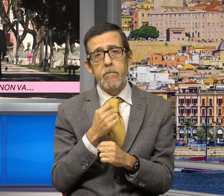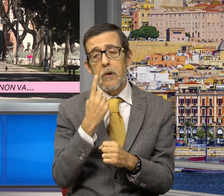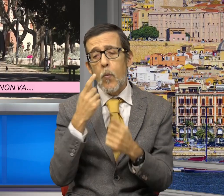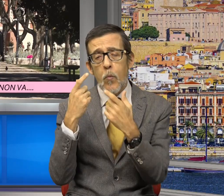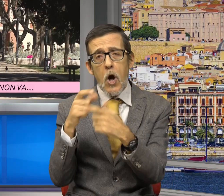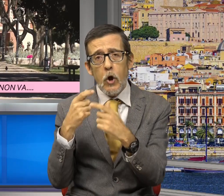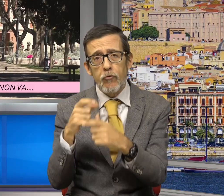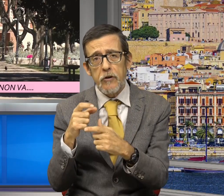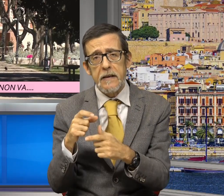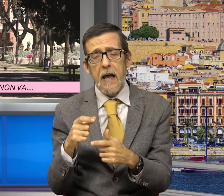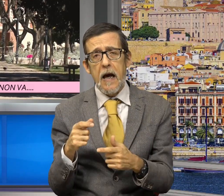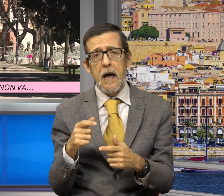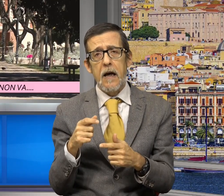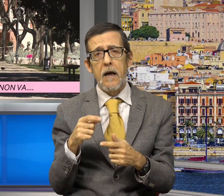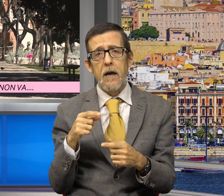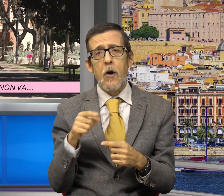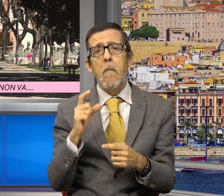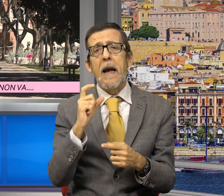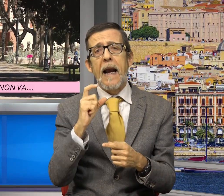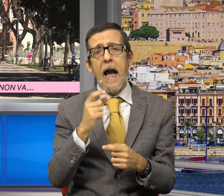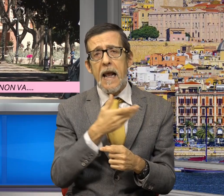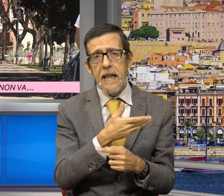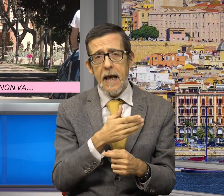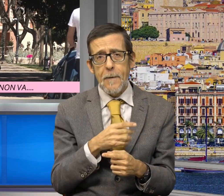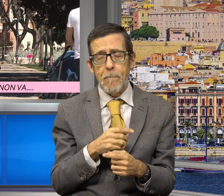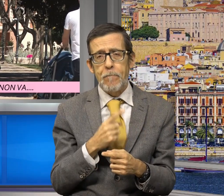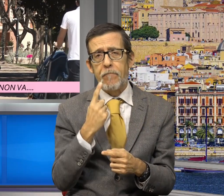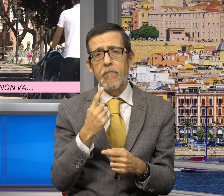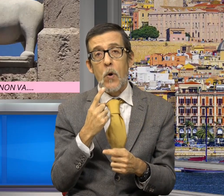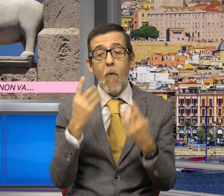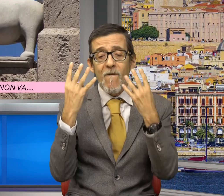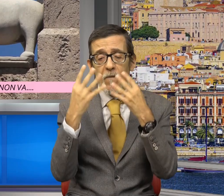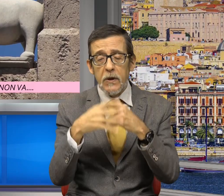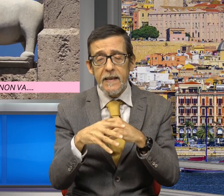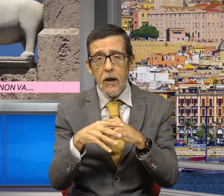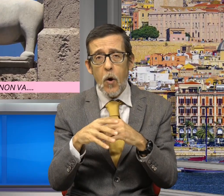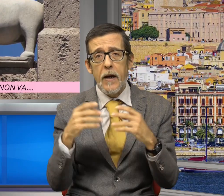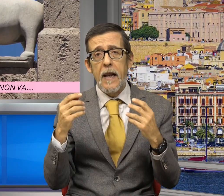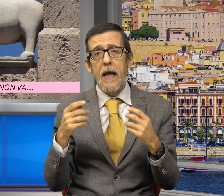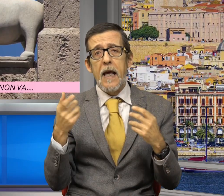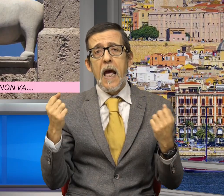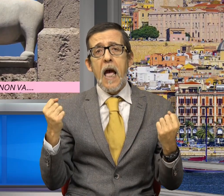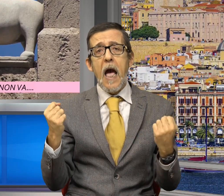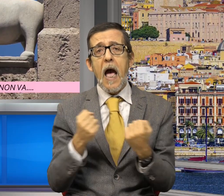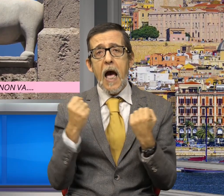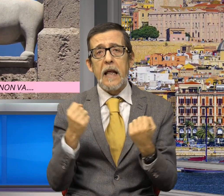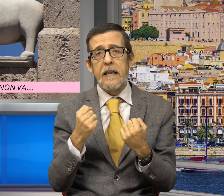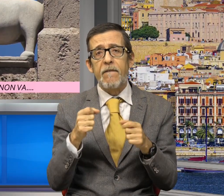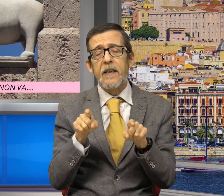realtà come Cagliari, un funzionamento delle attività come nelle realtà turistiche che